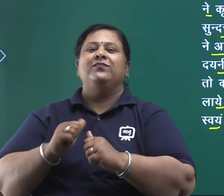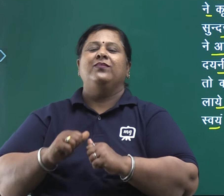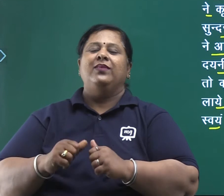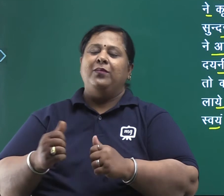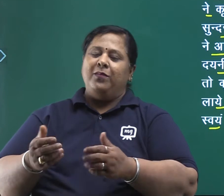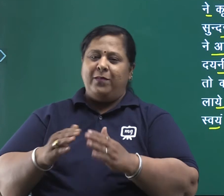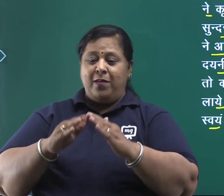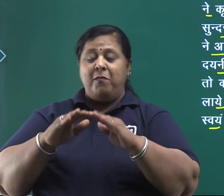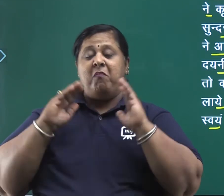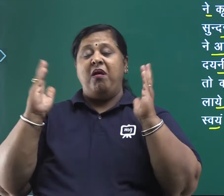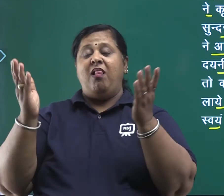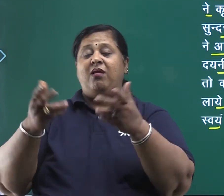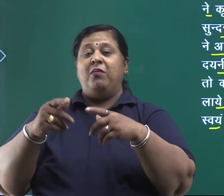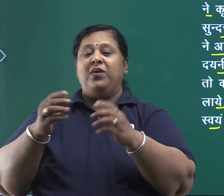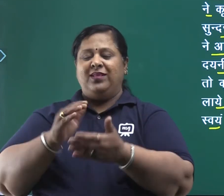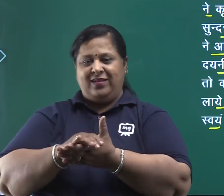अपने महल के भीतर